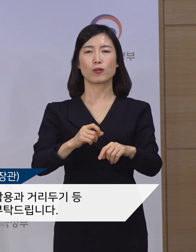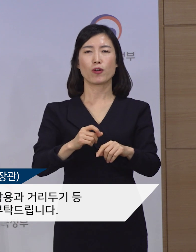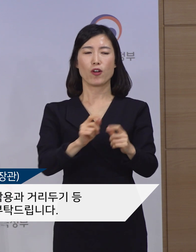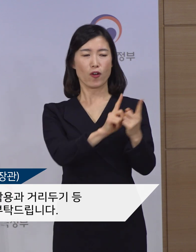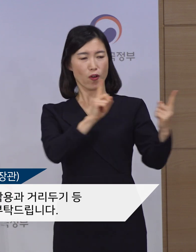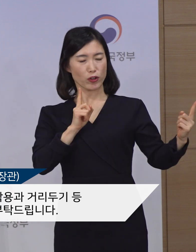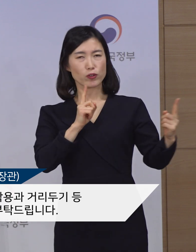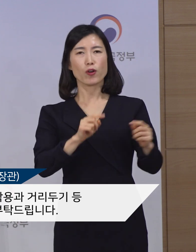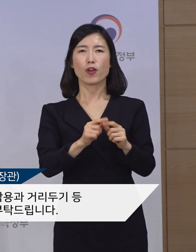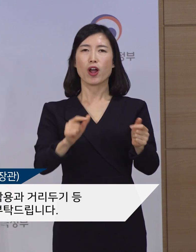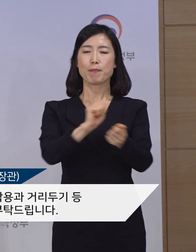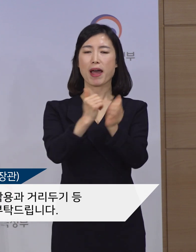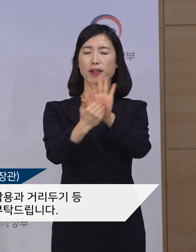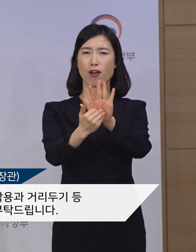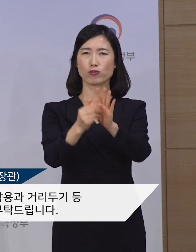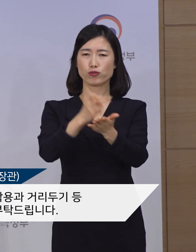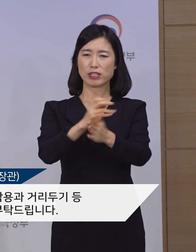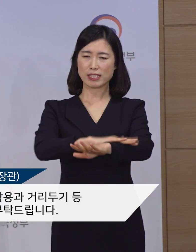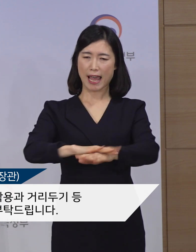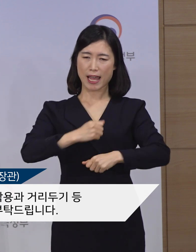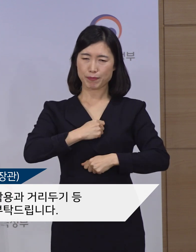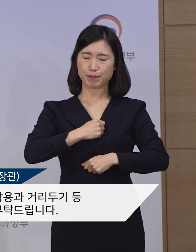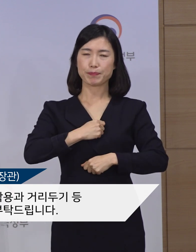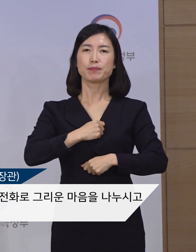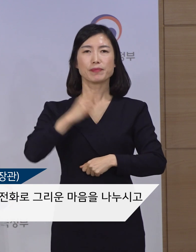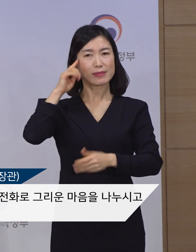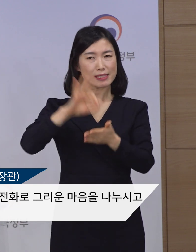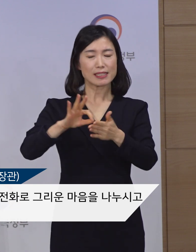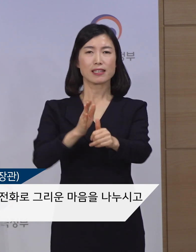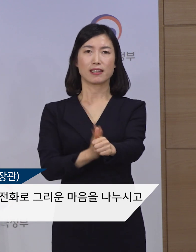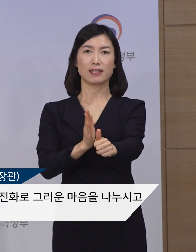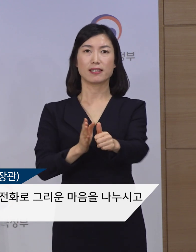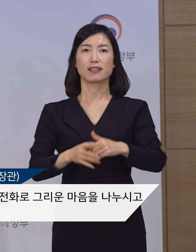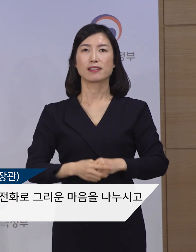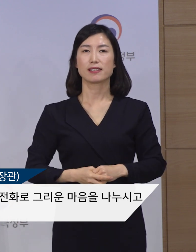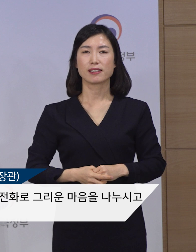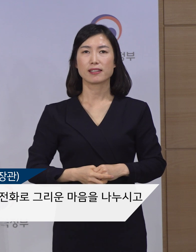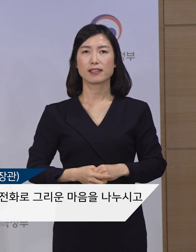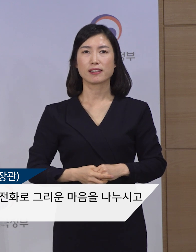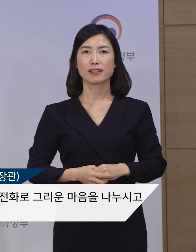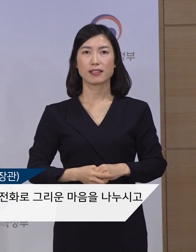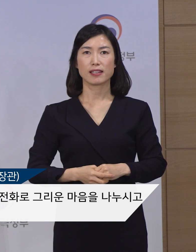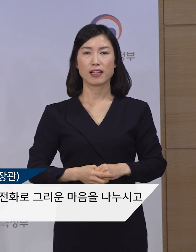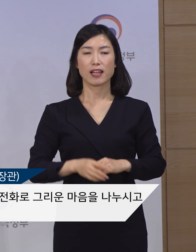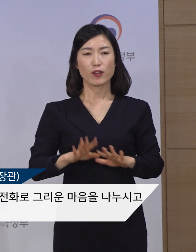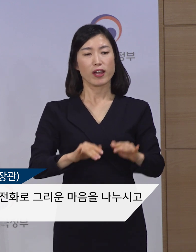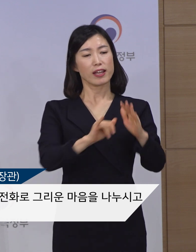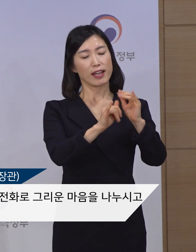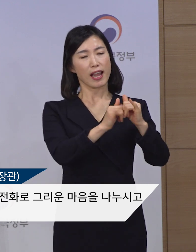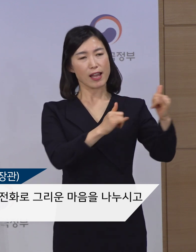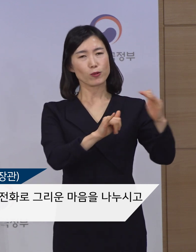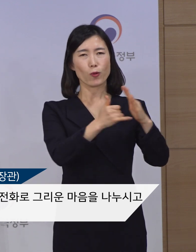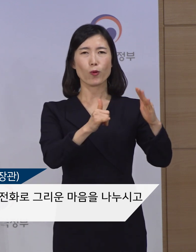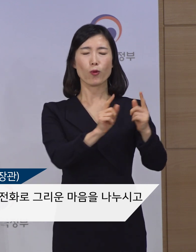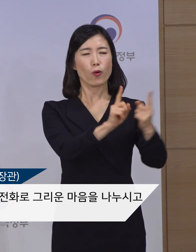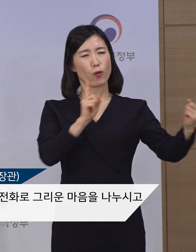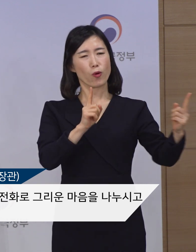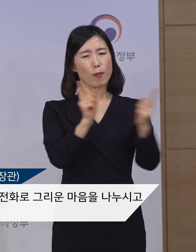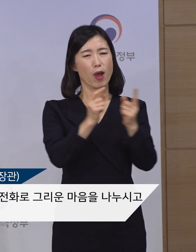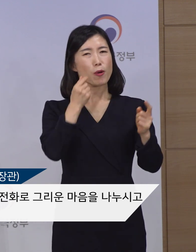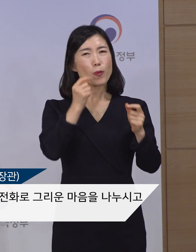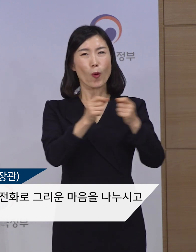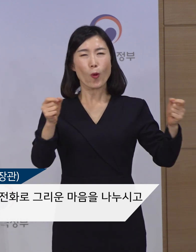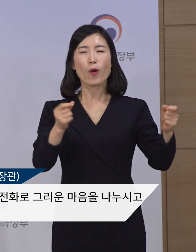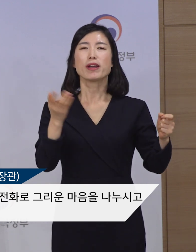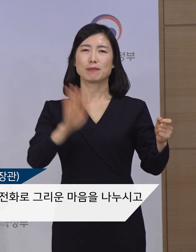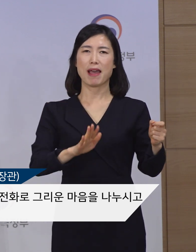방역 수칙을 철저하게 지켜주시기를 부탁드립니다. 떨어진 가족 간에도 서로의 건강과 안전을 위해